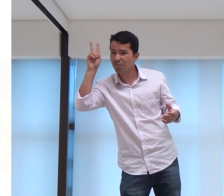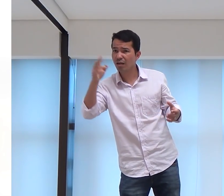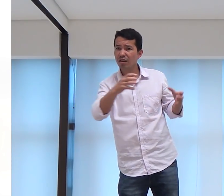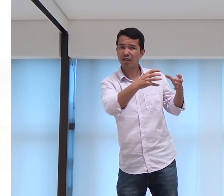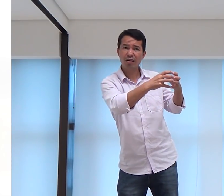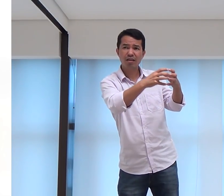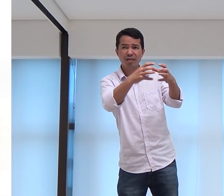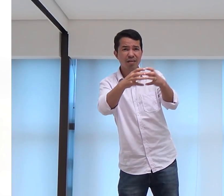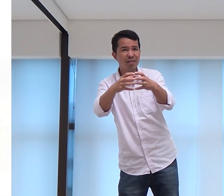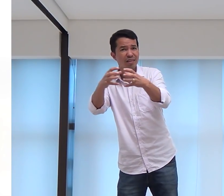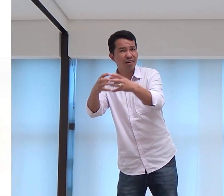tribos de Israel.